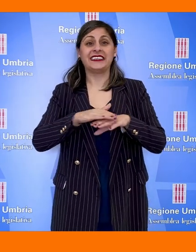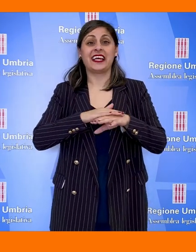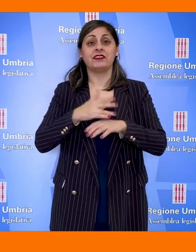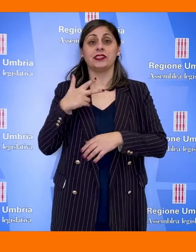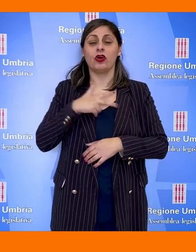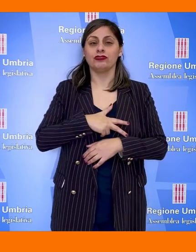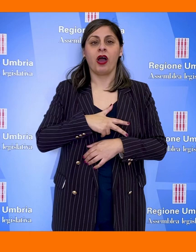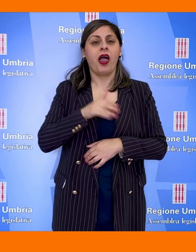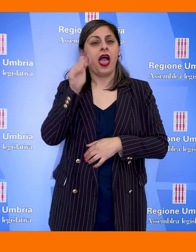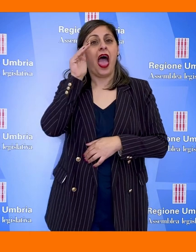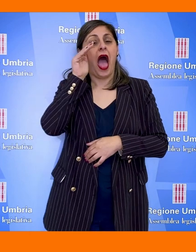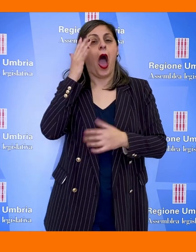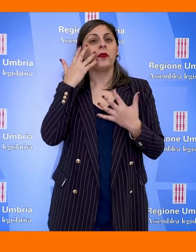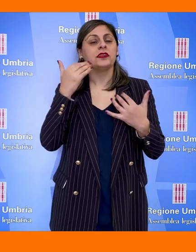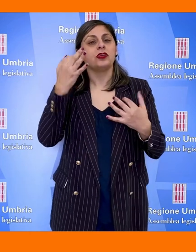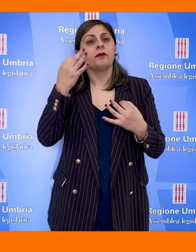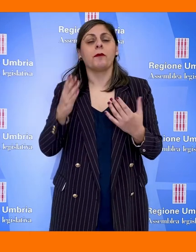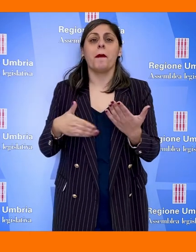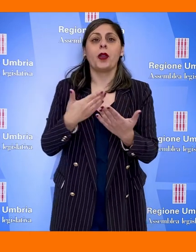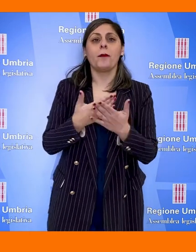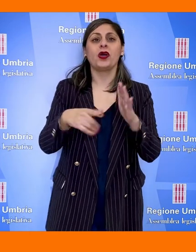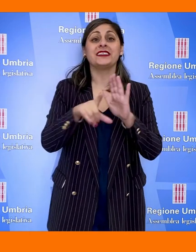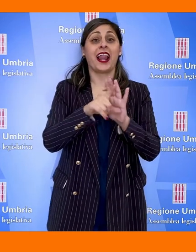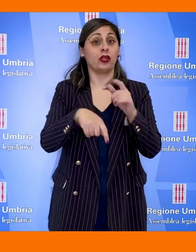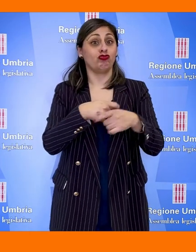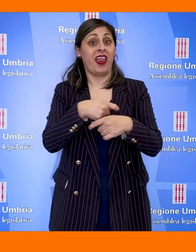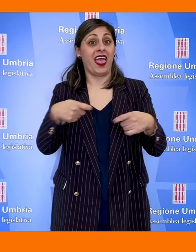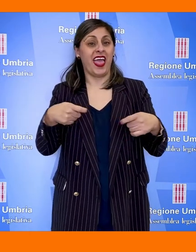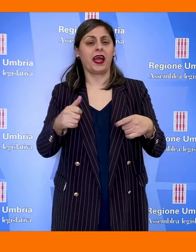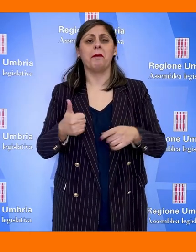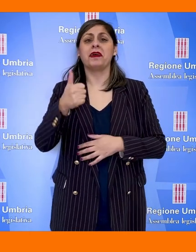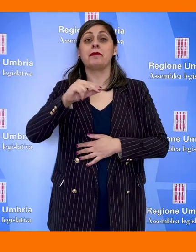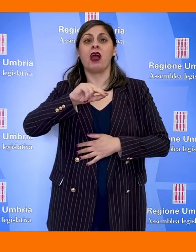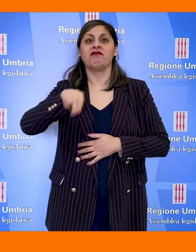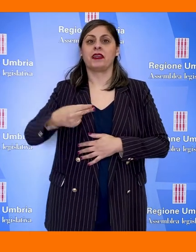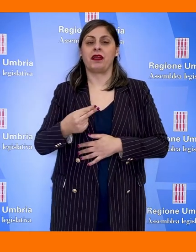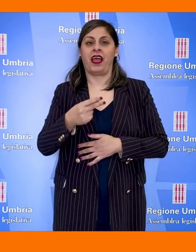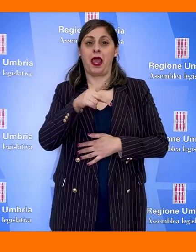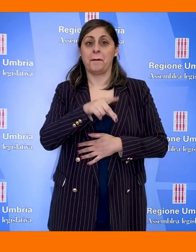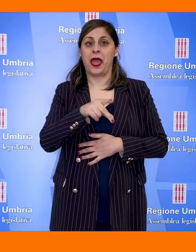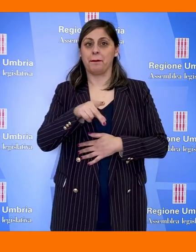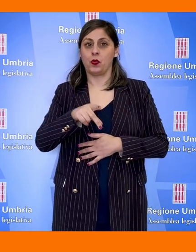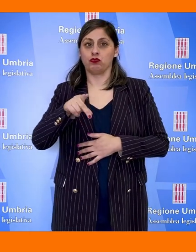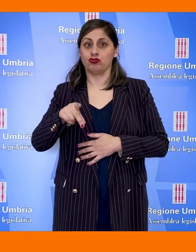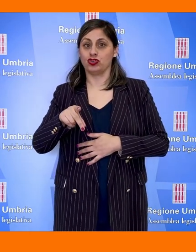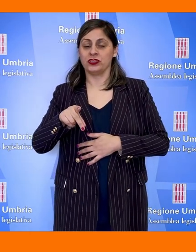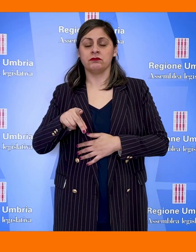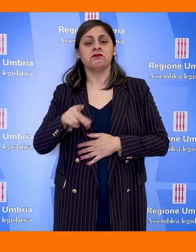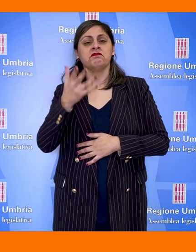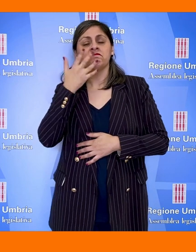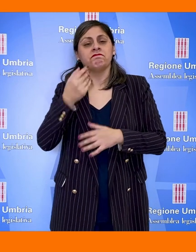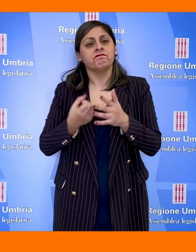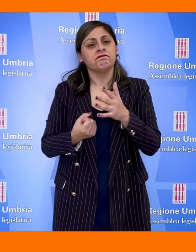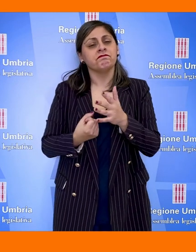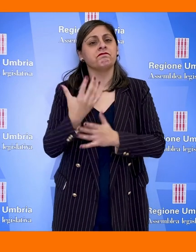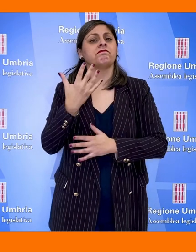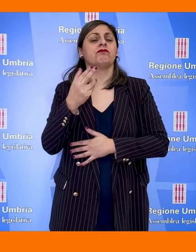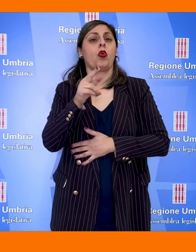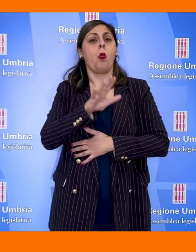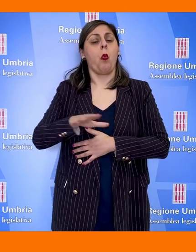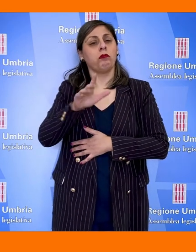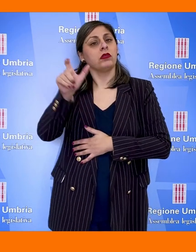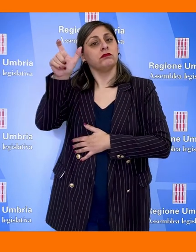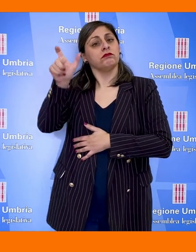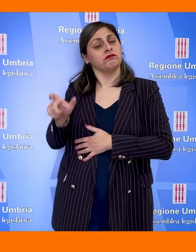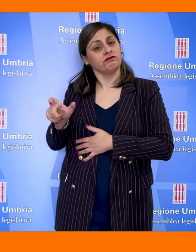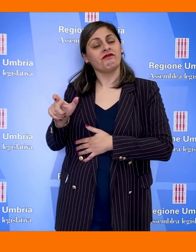Commissione Sanità e Servizi Sociali, si è svolta un'audizione sulla proposta di legge della Lega, prima firmataria Francesca